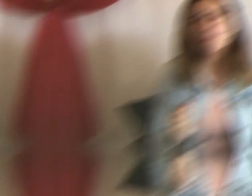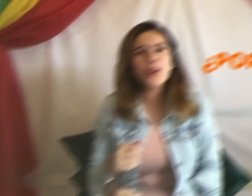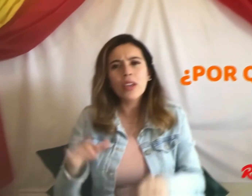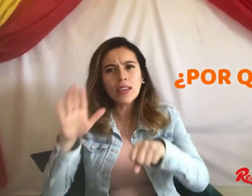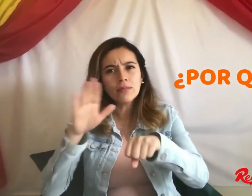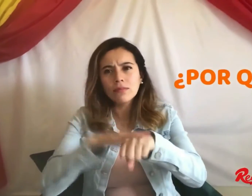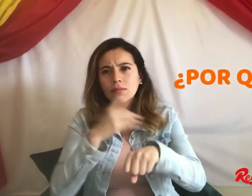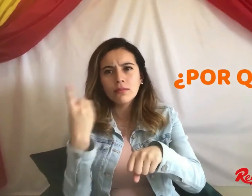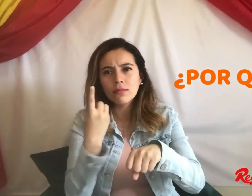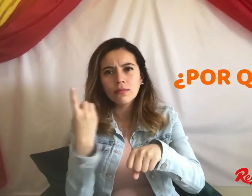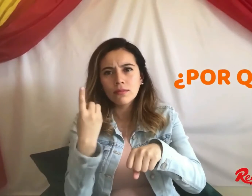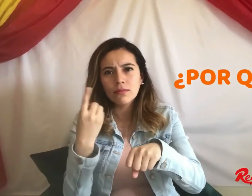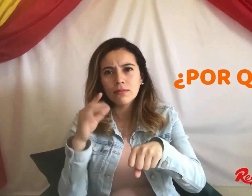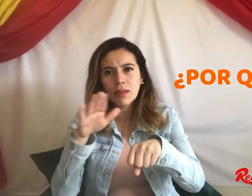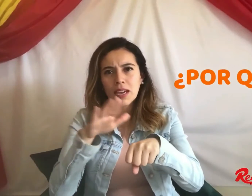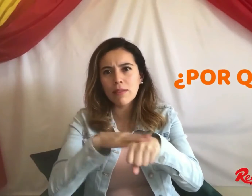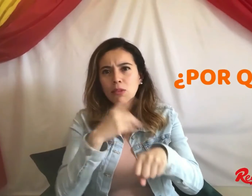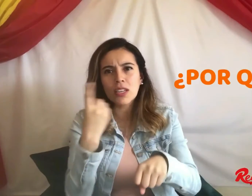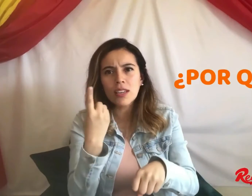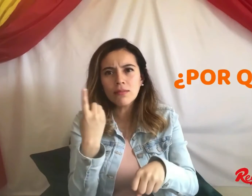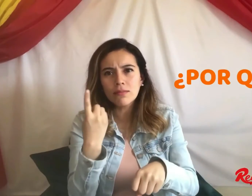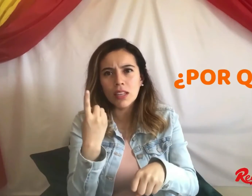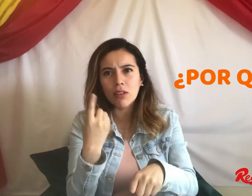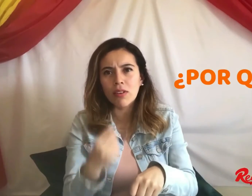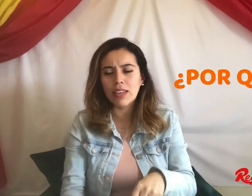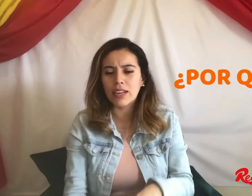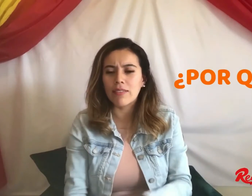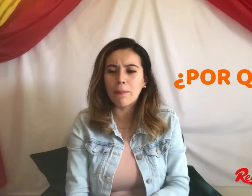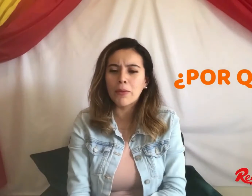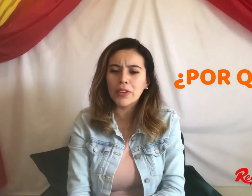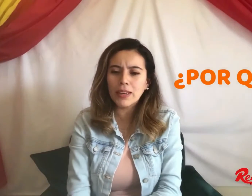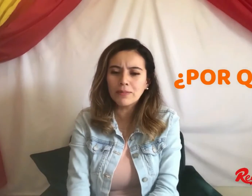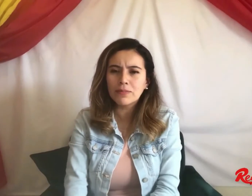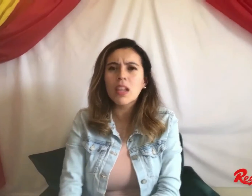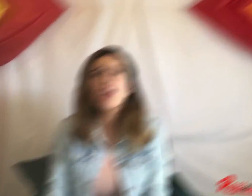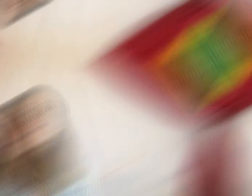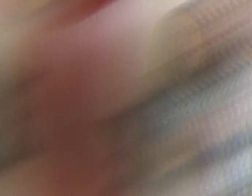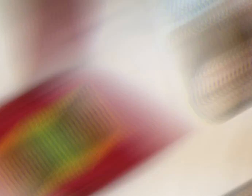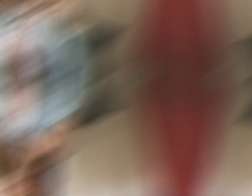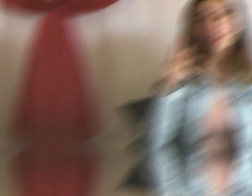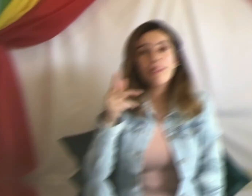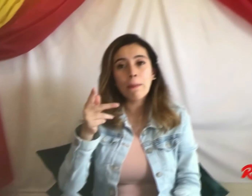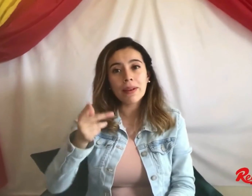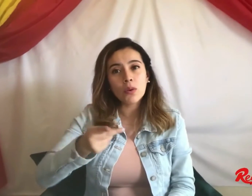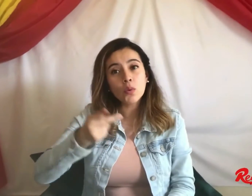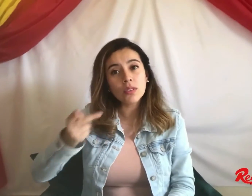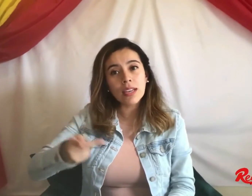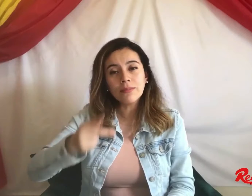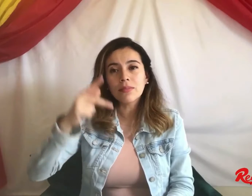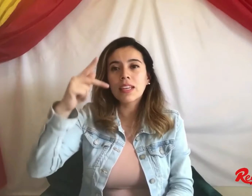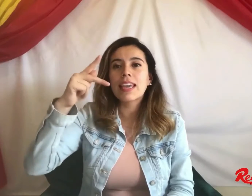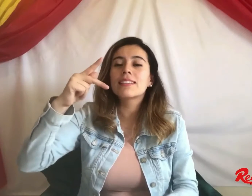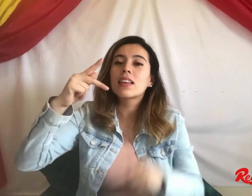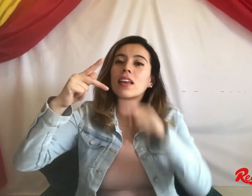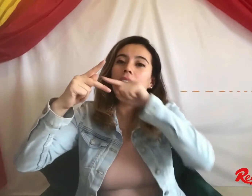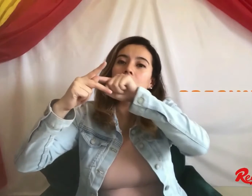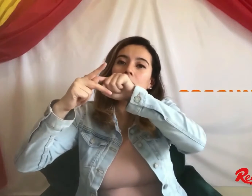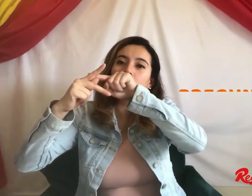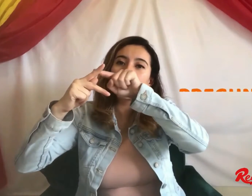¿Por qué? Pegábamos aquí y luego aquí arriba. ¿Por qué? La palabra pregunta, que es con